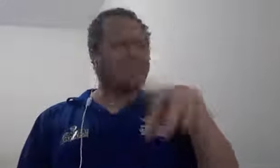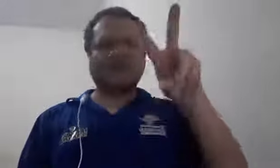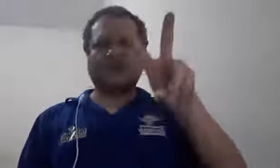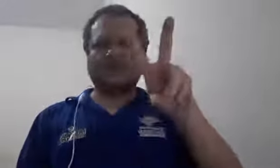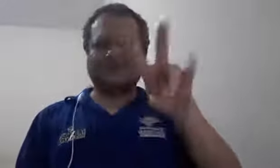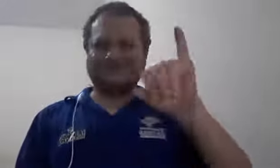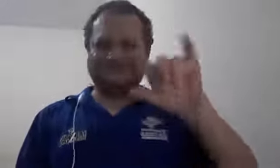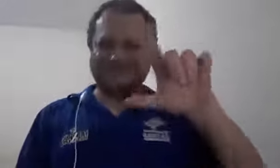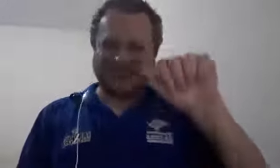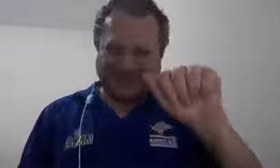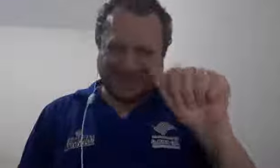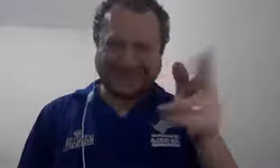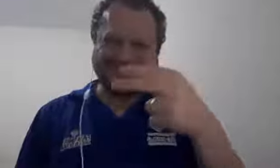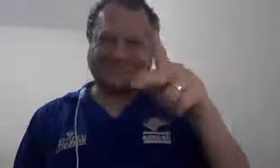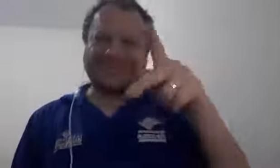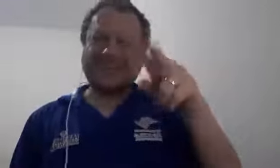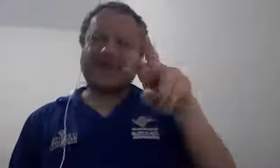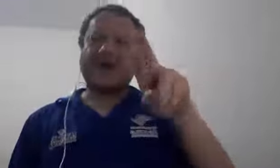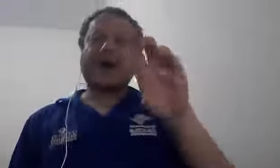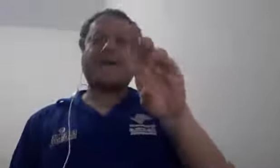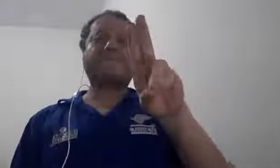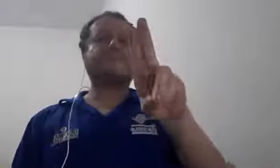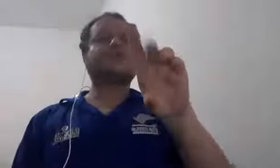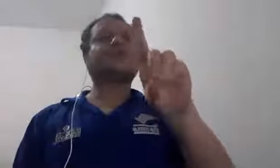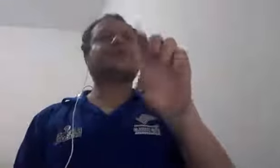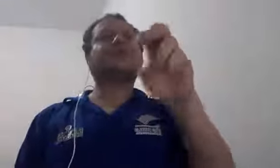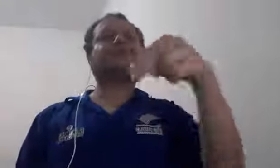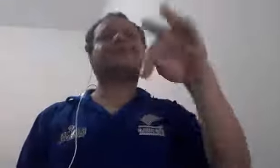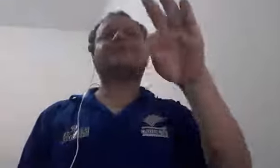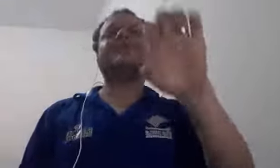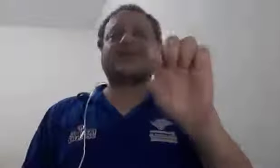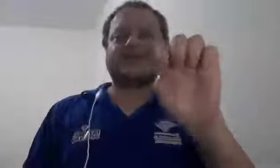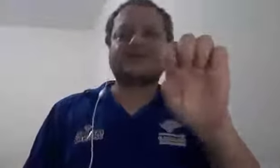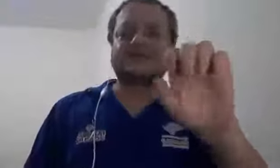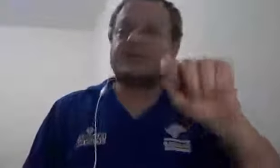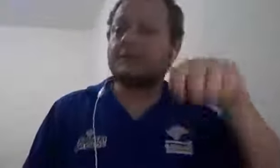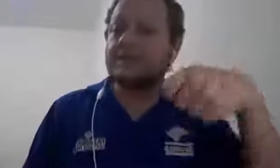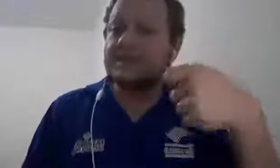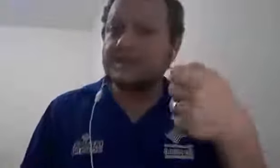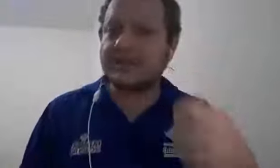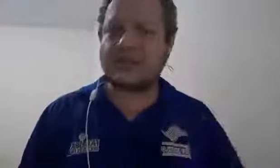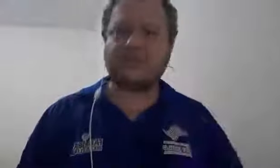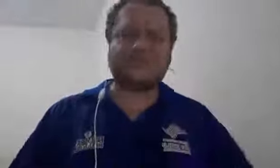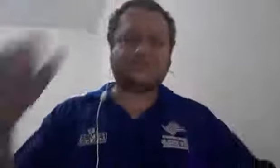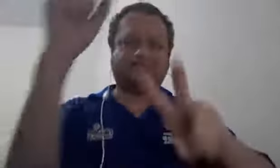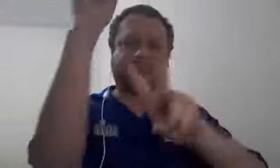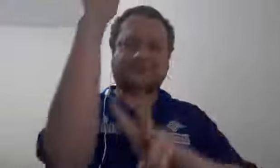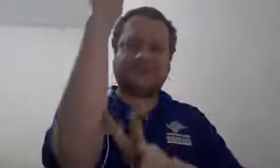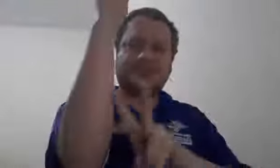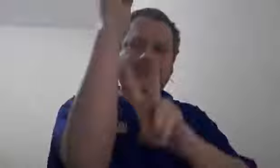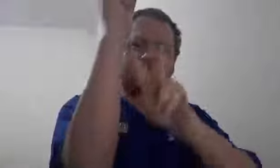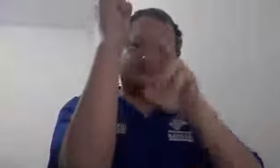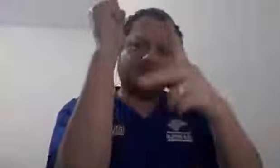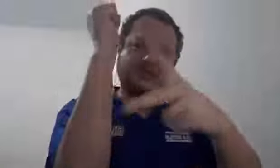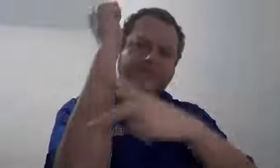De novo, Vila Pro Dente. Sinal. Vila